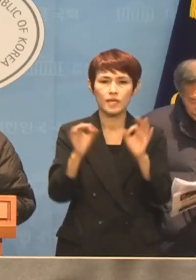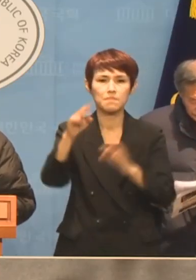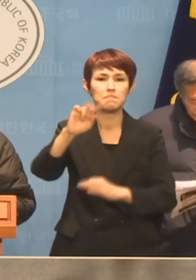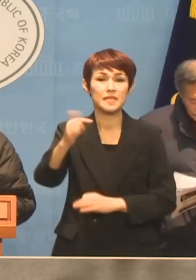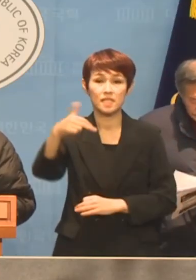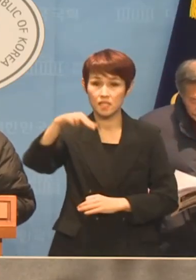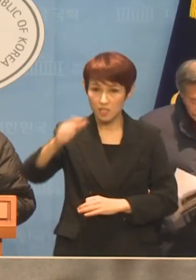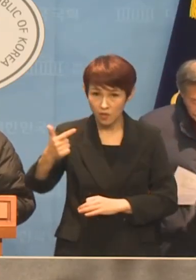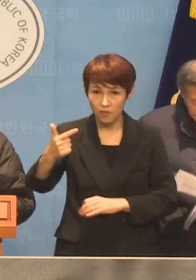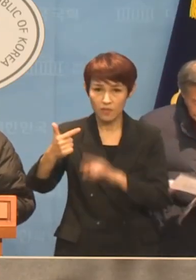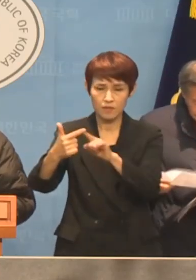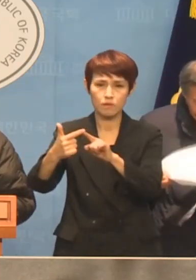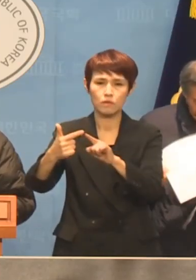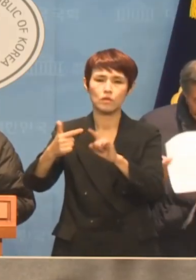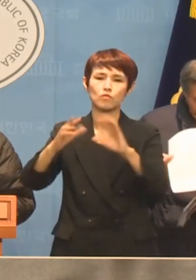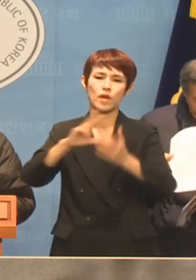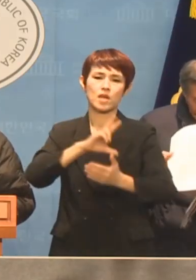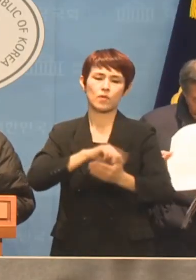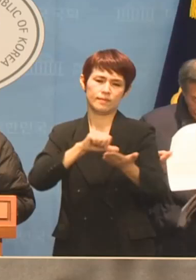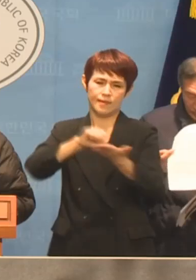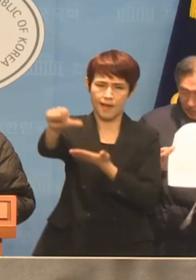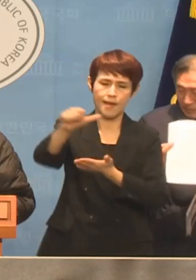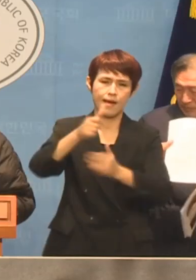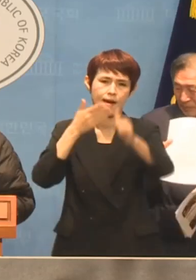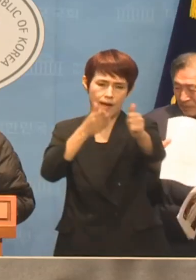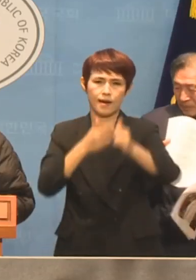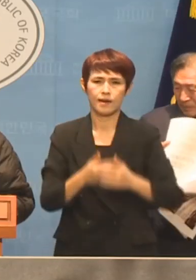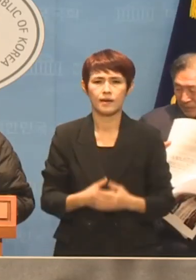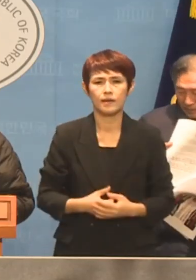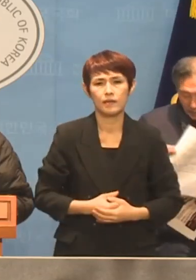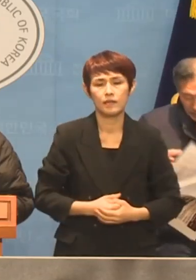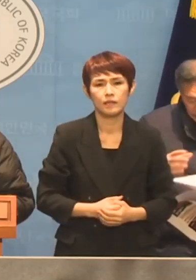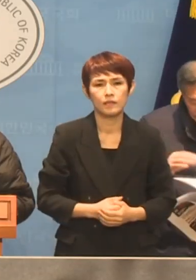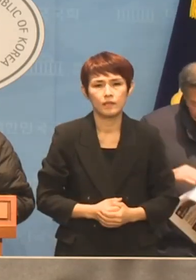김민전을 즉각 제명하라.